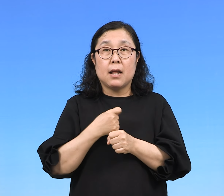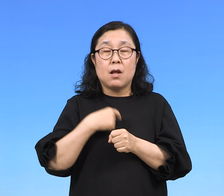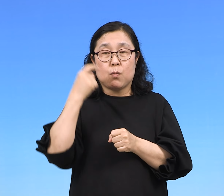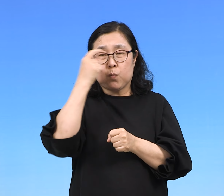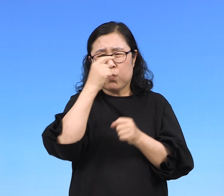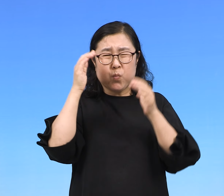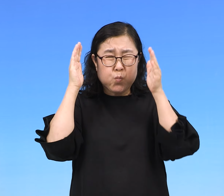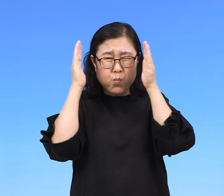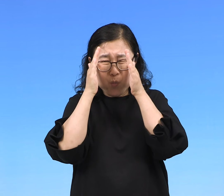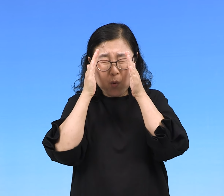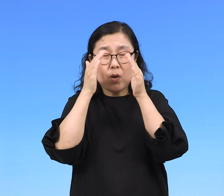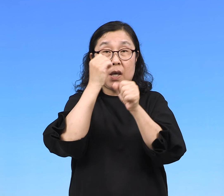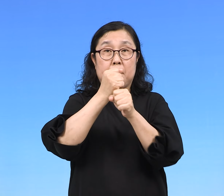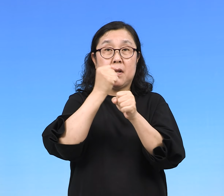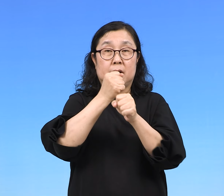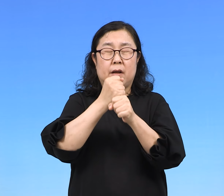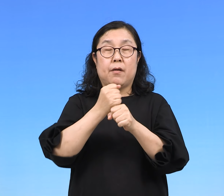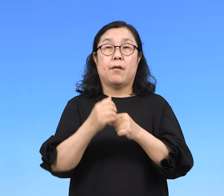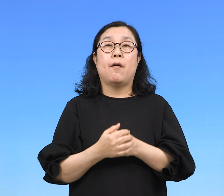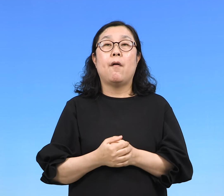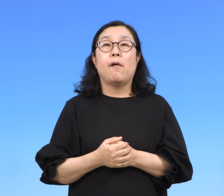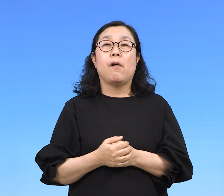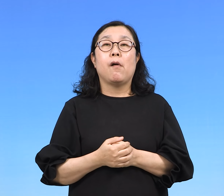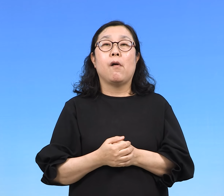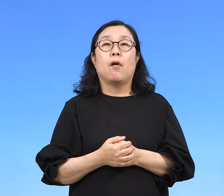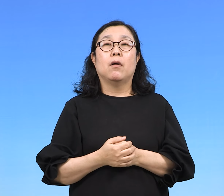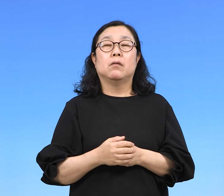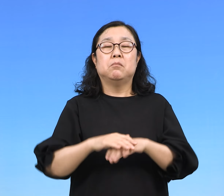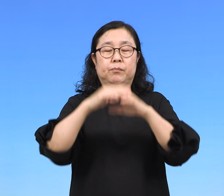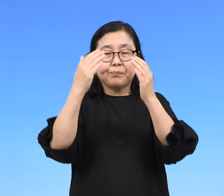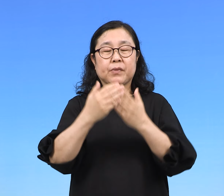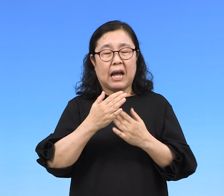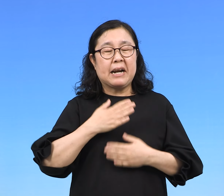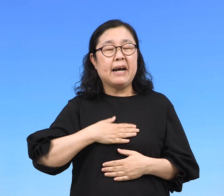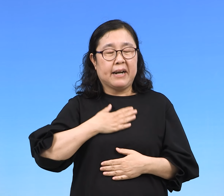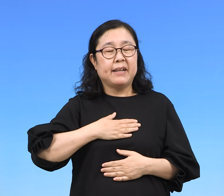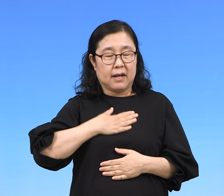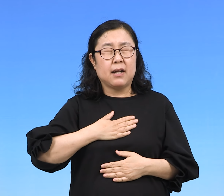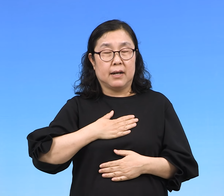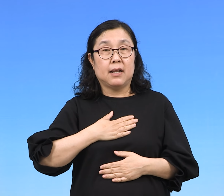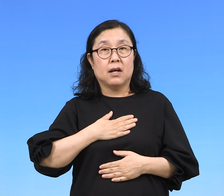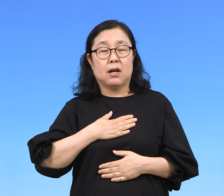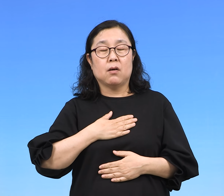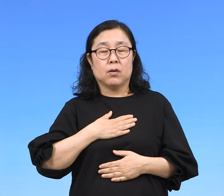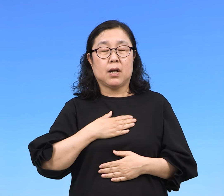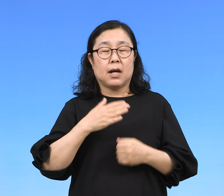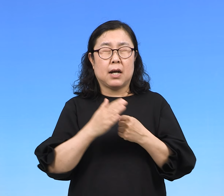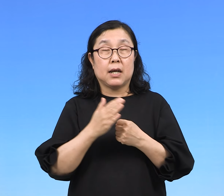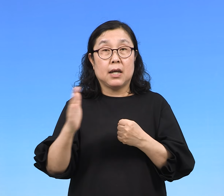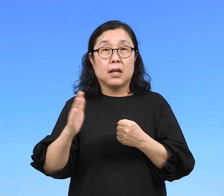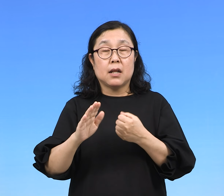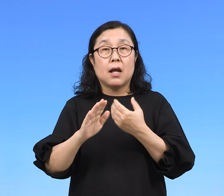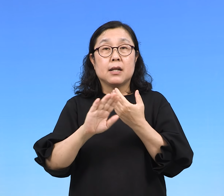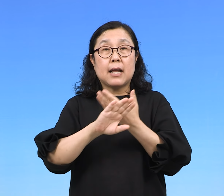이 시야를 막 엄청 좁게 만드는 거 아닙니까? 다 안 되는 거죠.